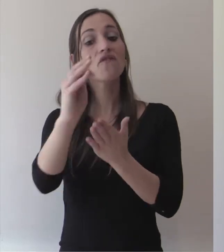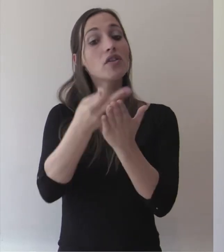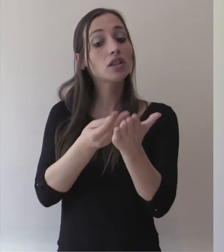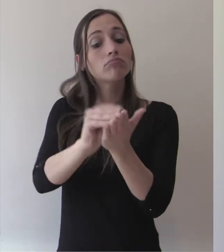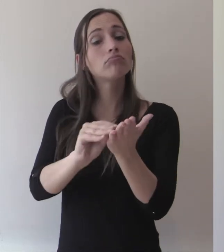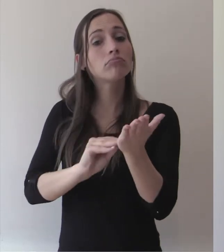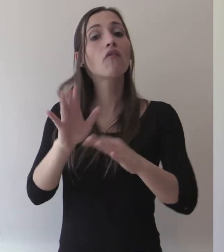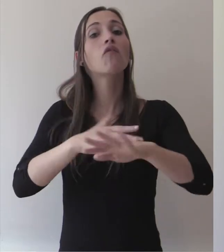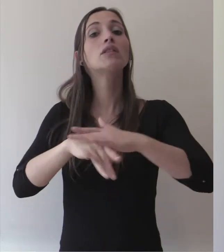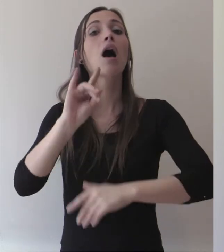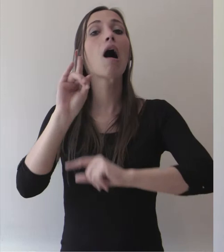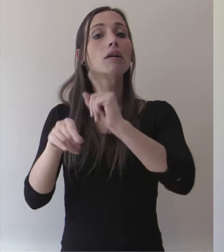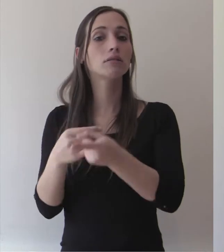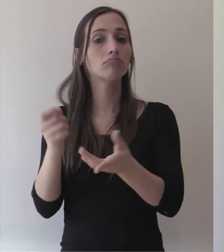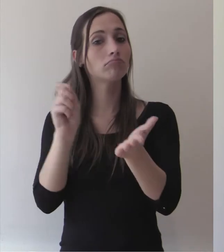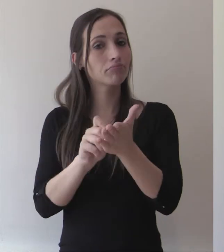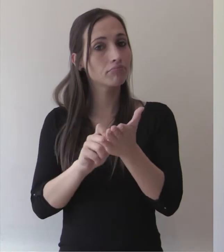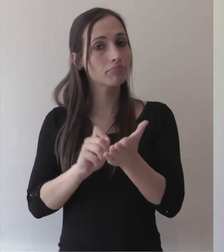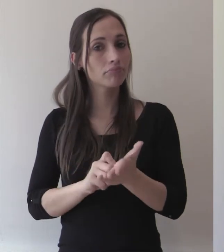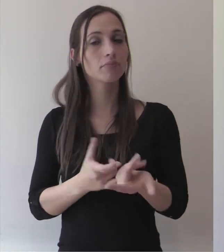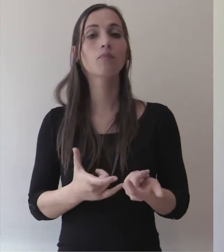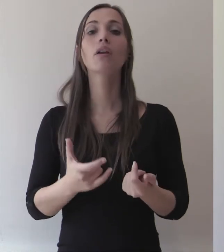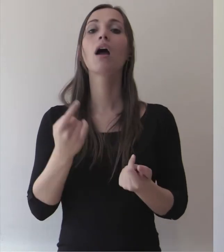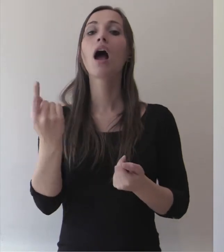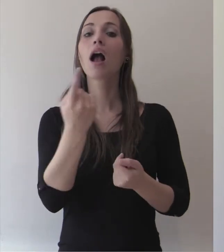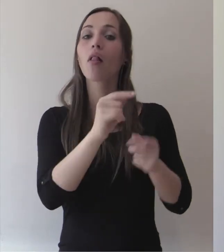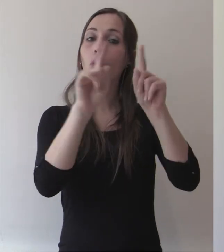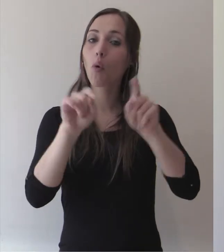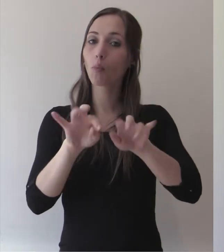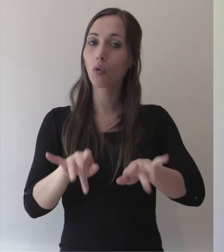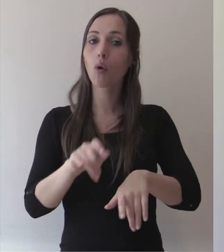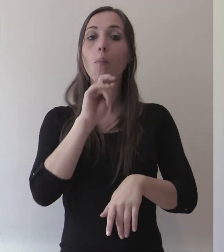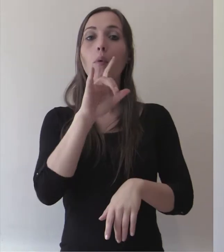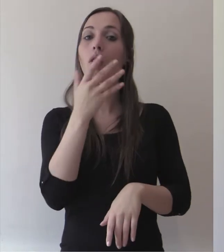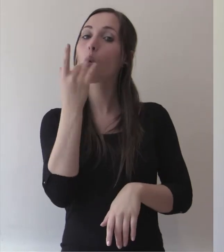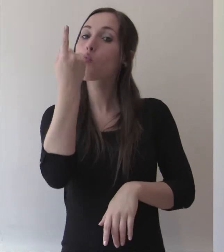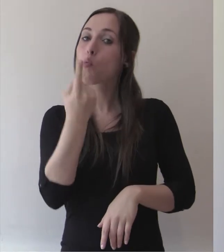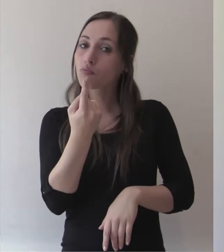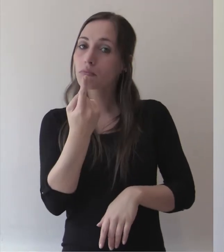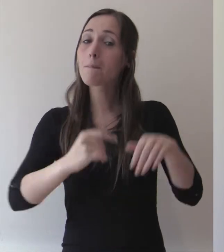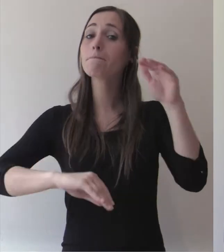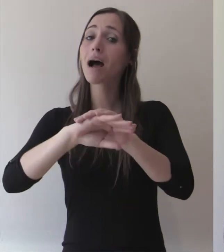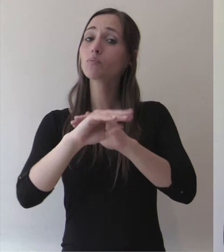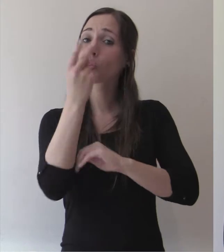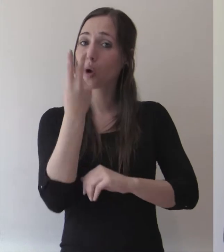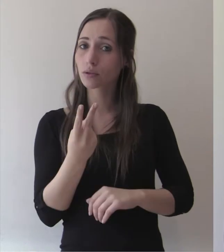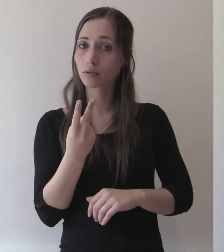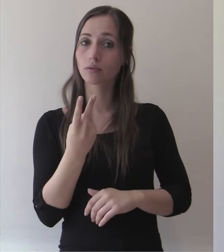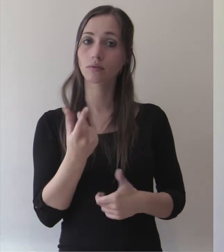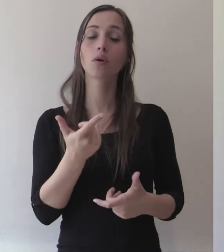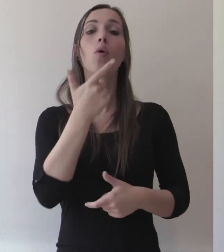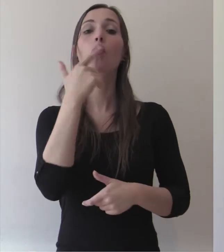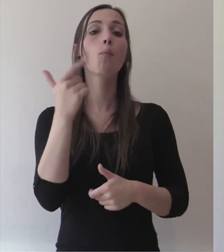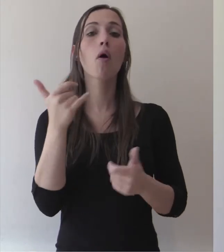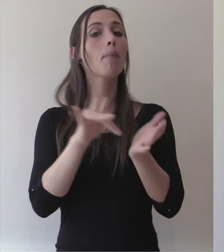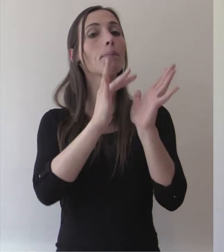na ficha própria a tarefa que vais realizar. Cada computador só pode ser utilizado por um aluno de cada vez, 2 no máximo.